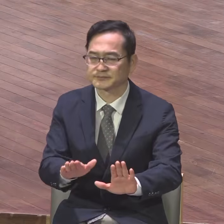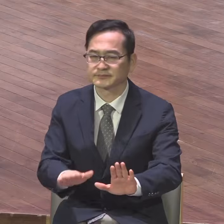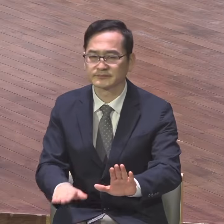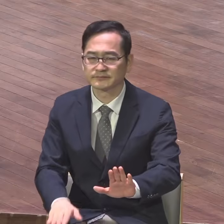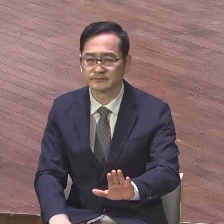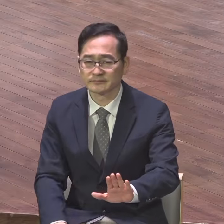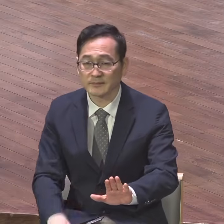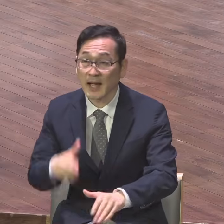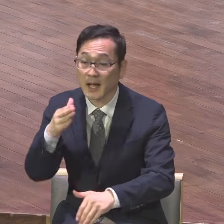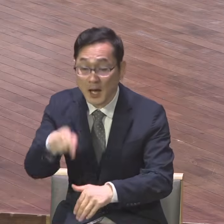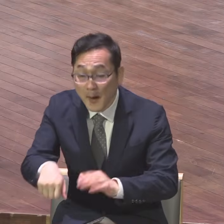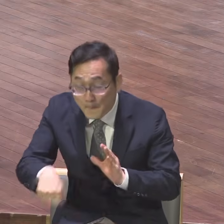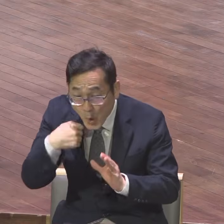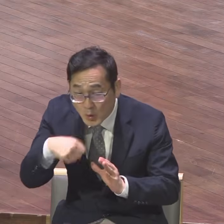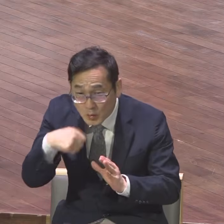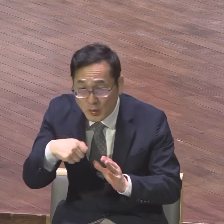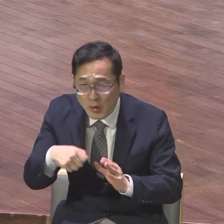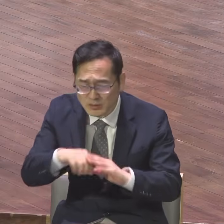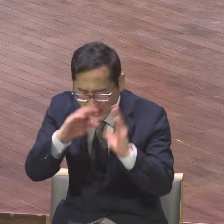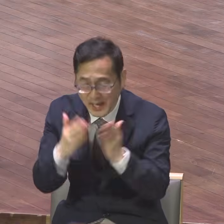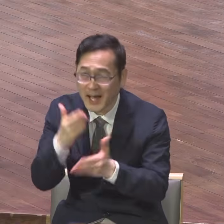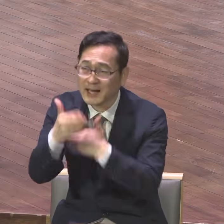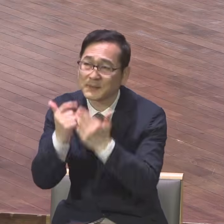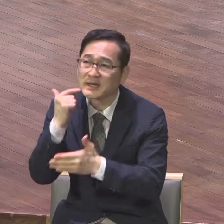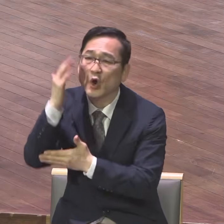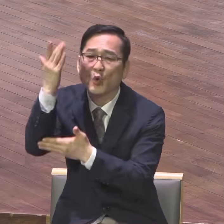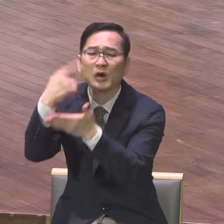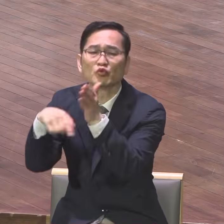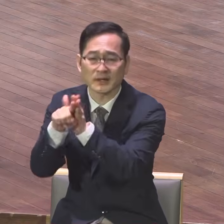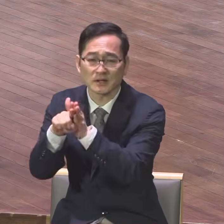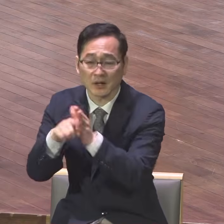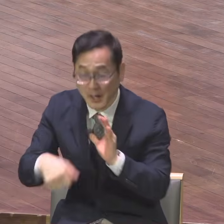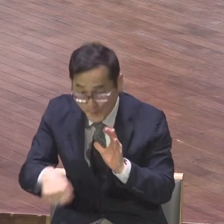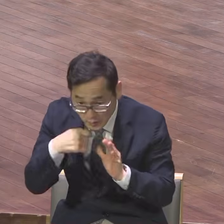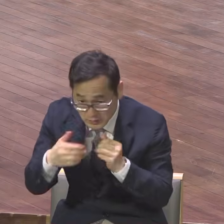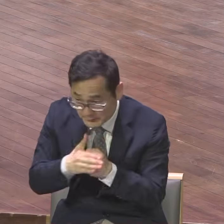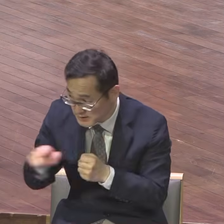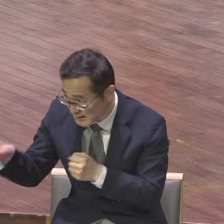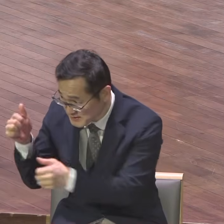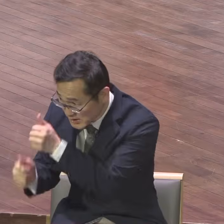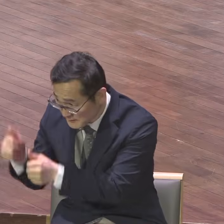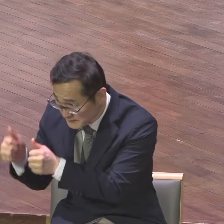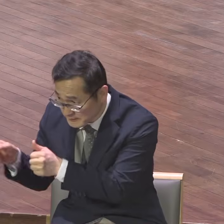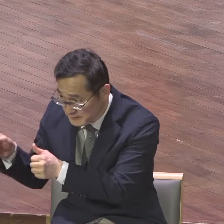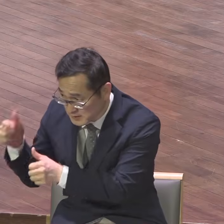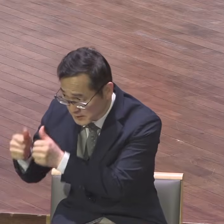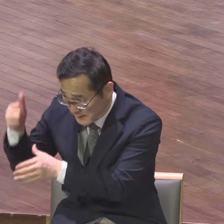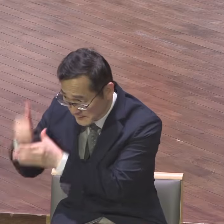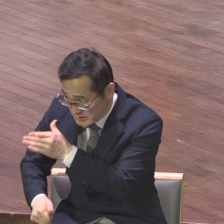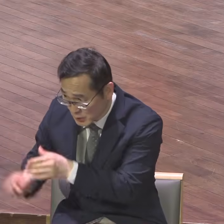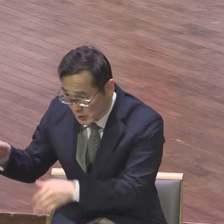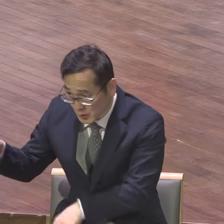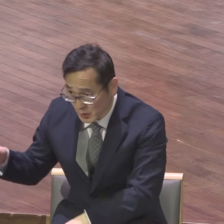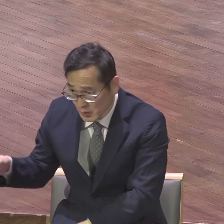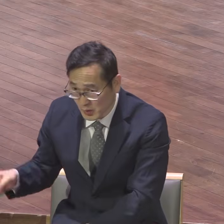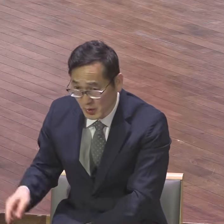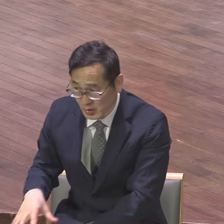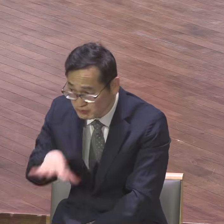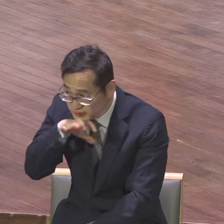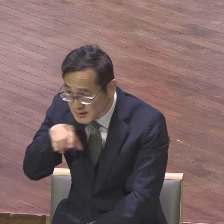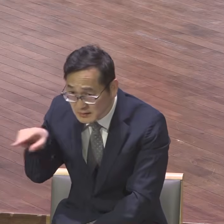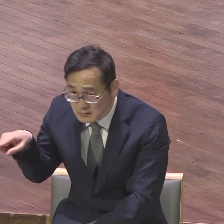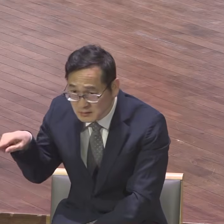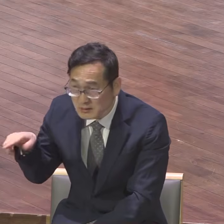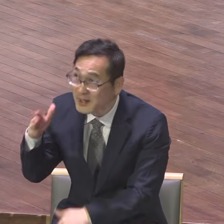먹든지 마시든지 무엇을 하든지 하나님의 영광을 위하여 하라. 하나님께 영광이 되겠냐 안